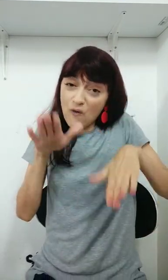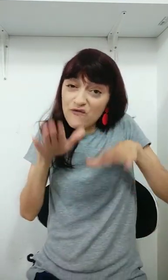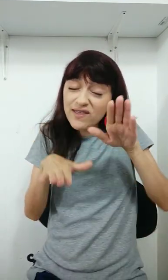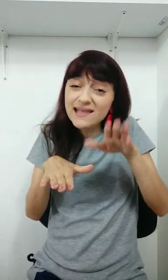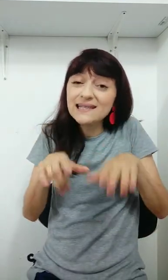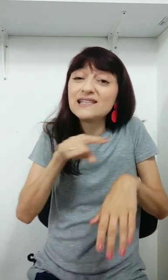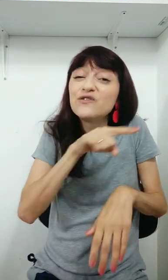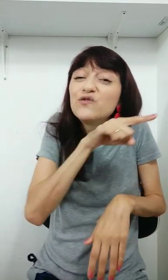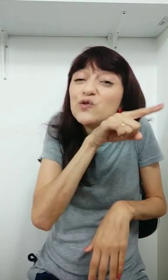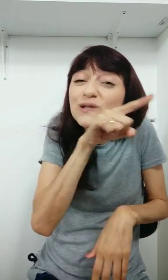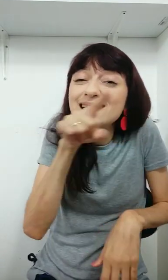tá?